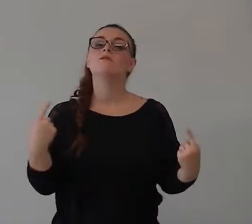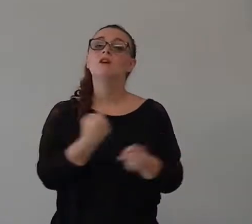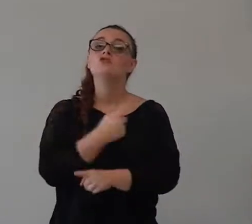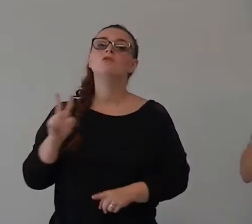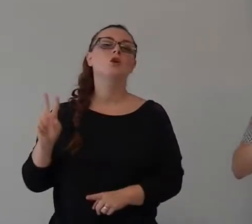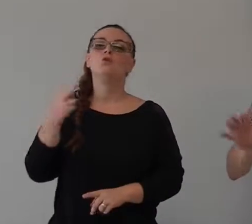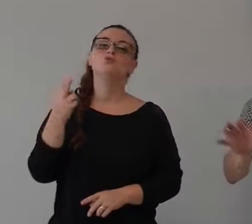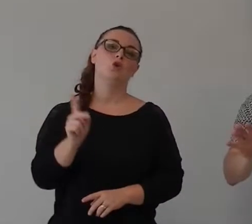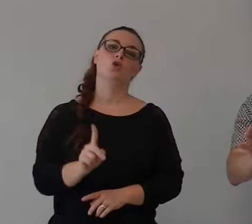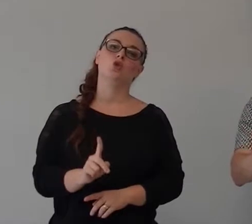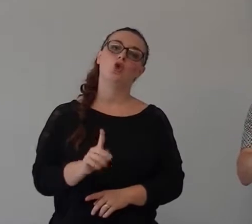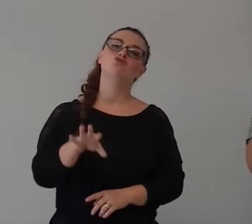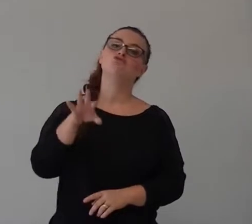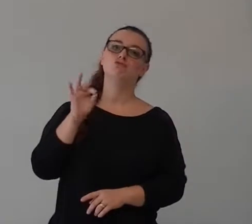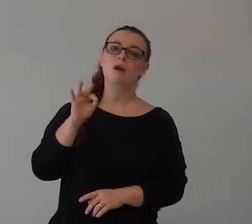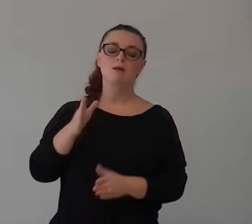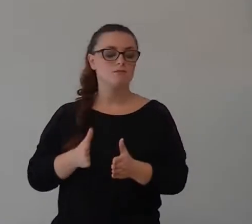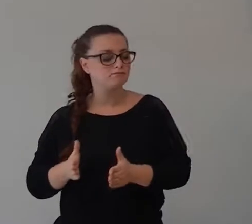Ruth si mette dalla parte giusta.